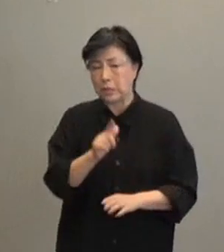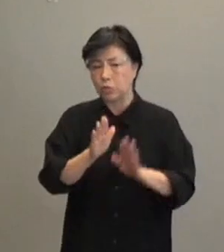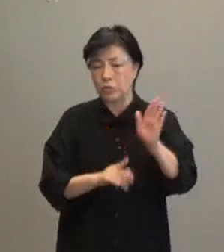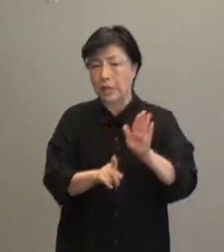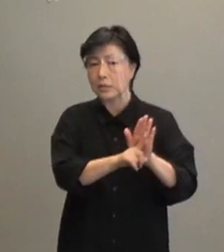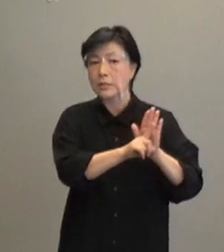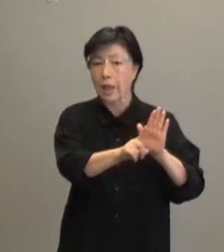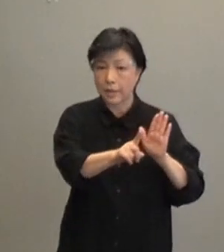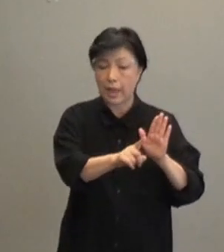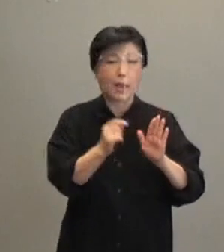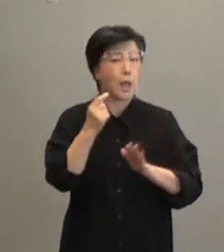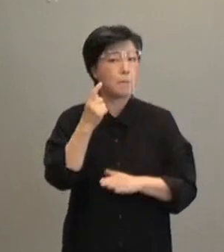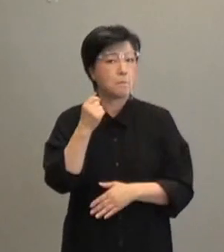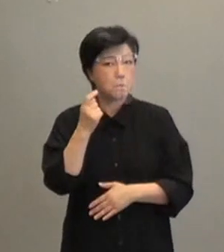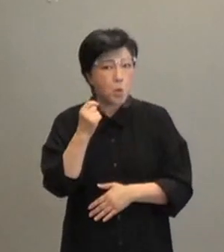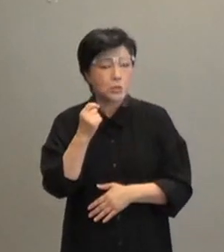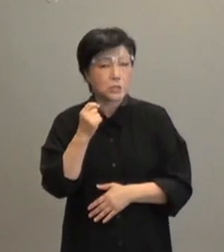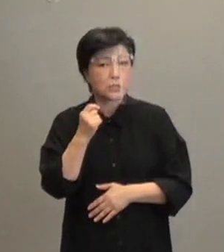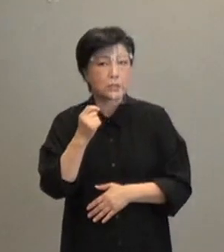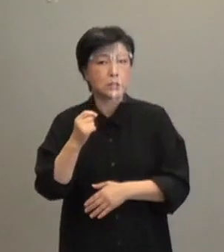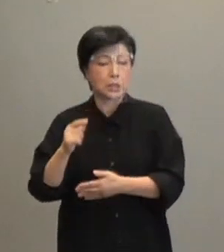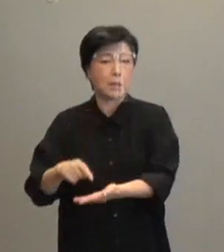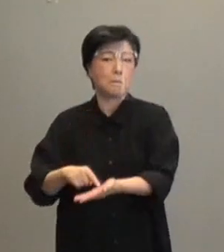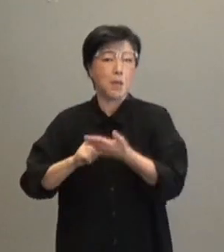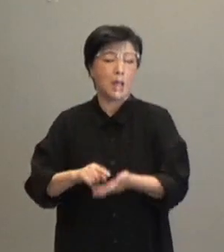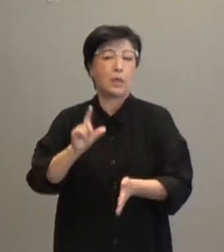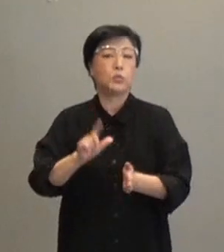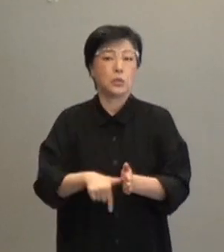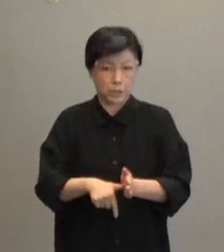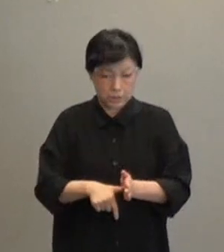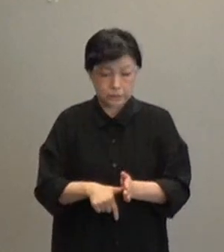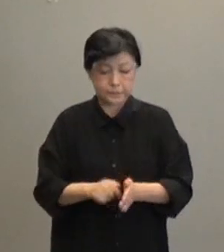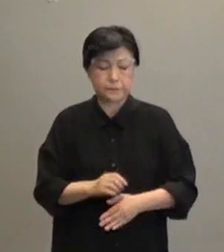が出された中においてもですね、